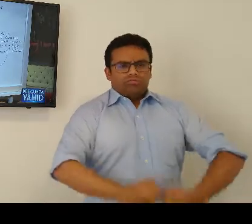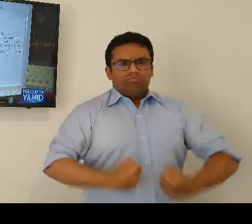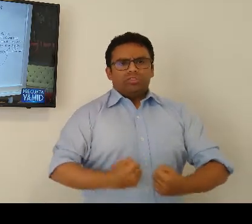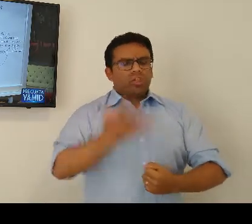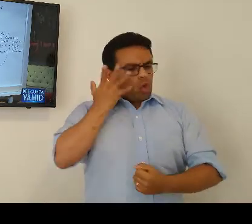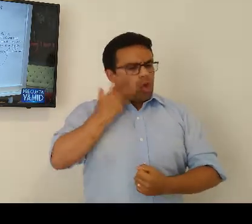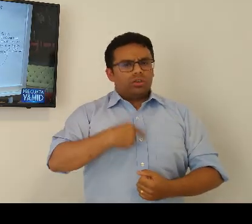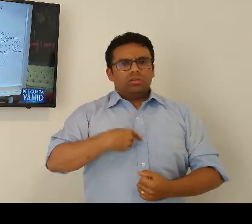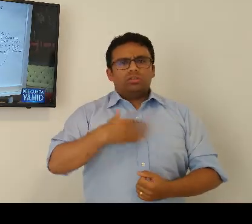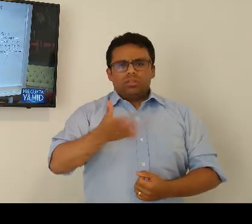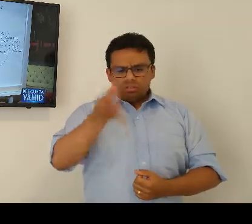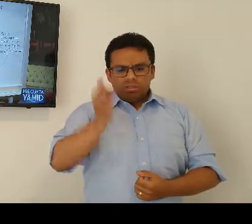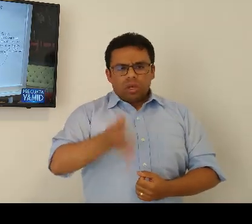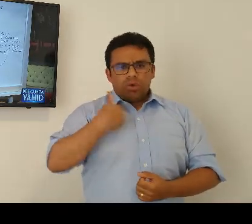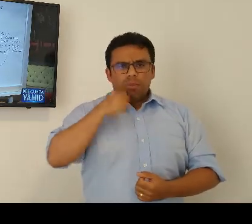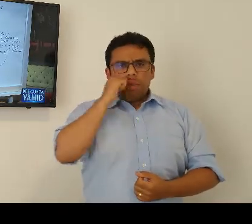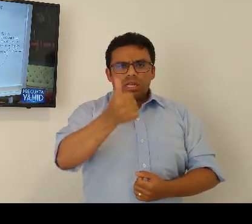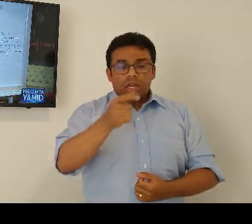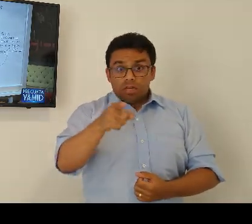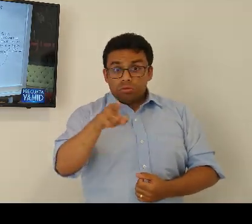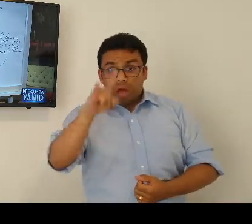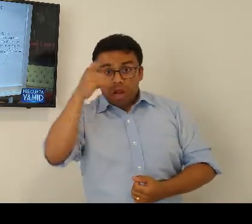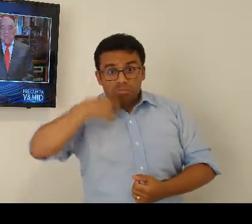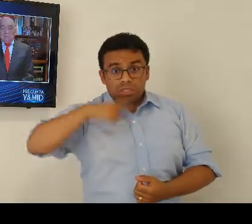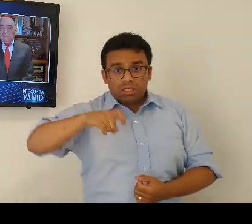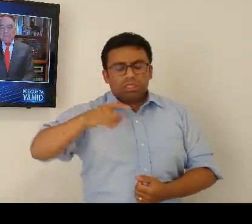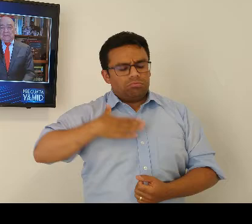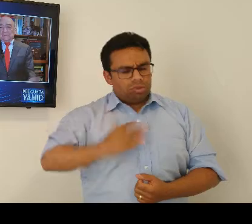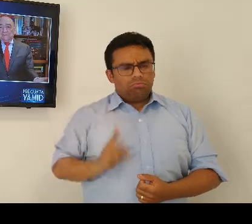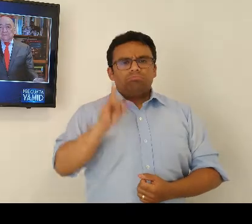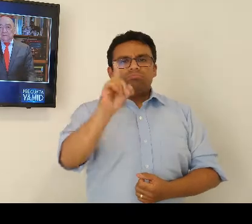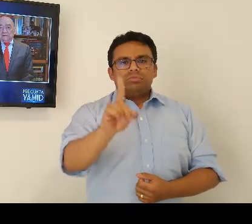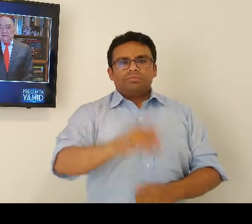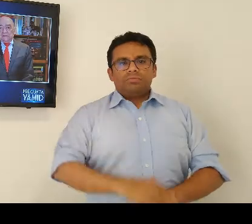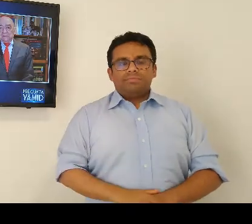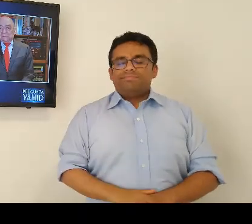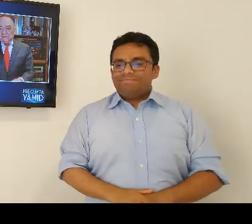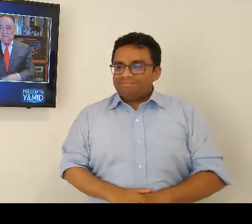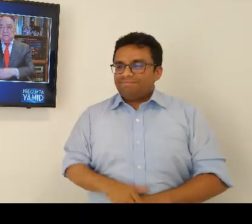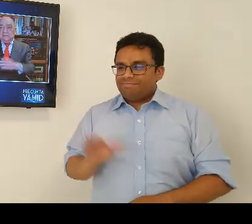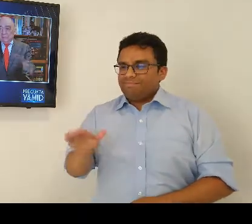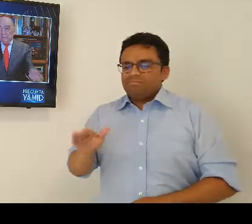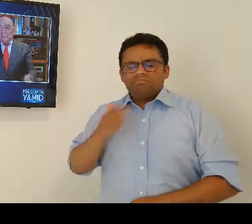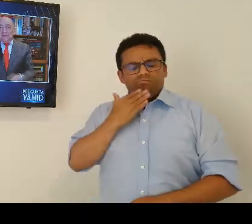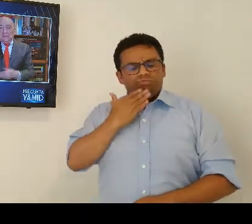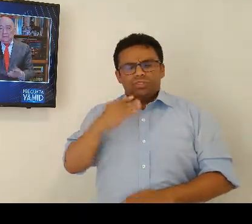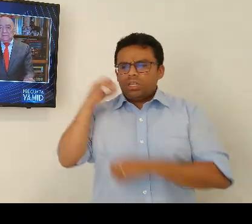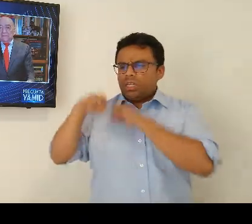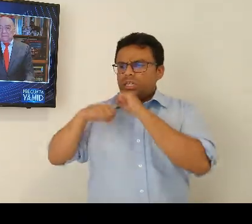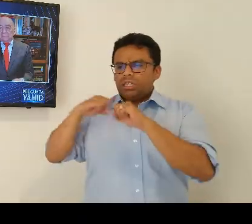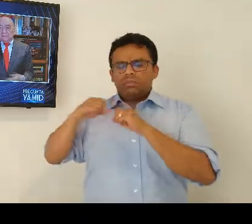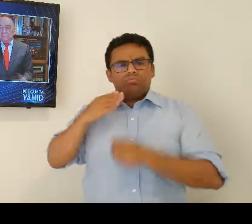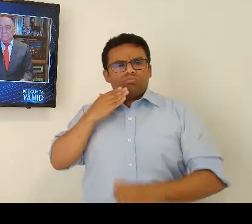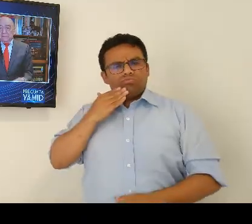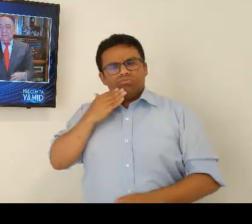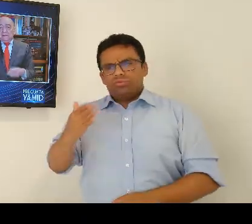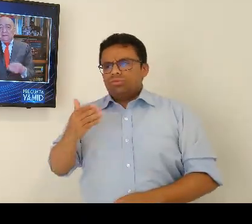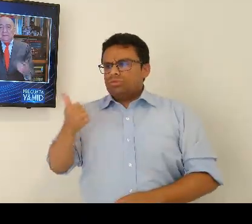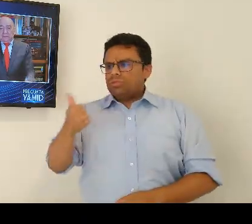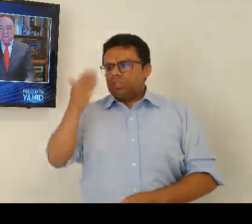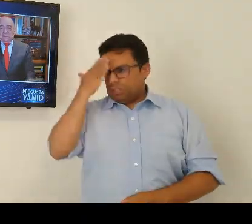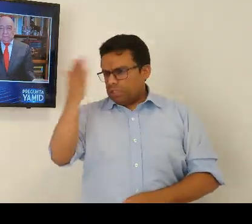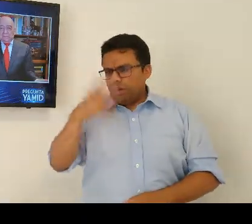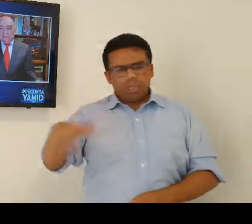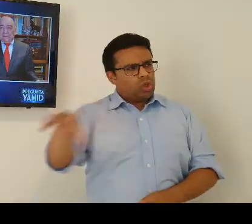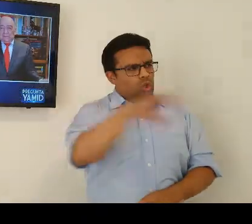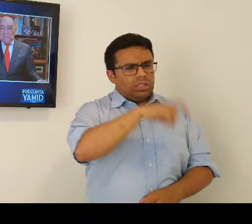conmigo mañana y siempre que me necesites, yo voy a estar ahí. Muchas gracias, señora alcaldesa. Usted sabe que todos necesitamos